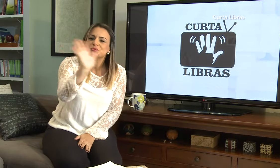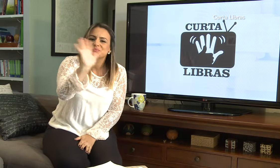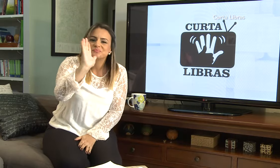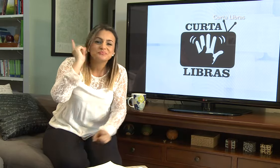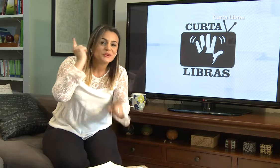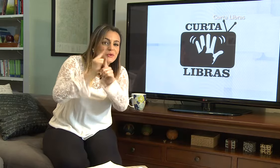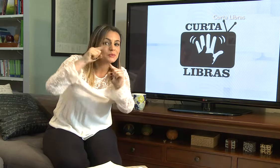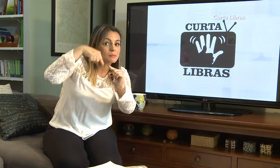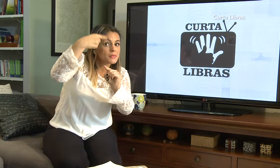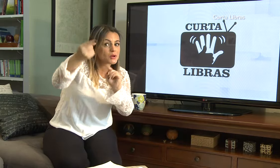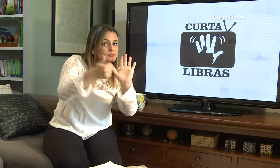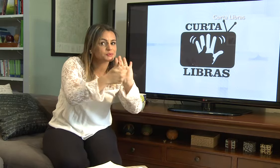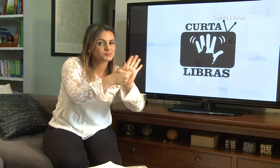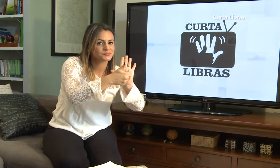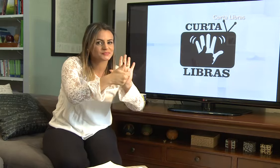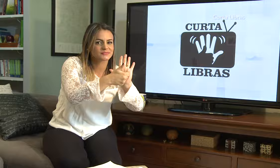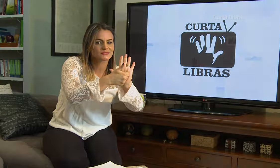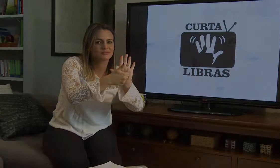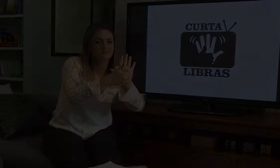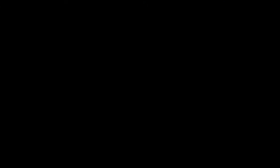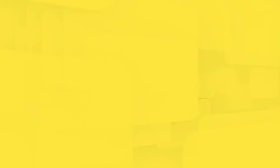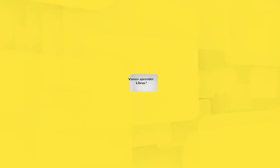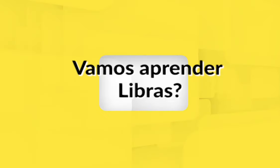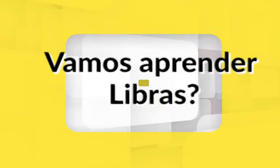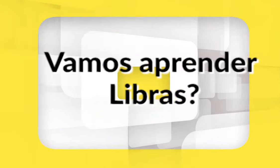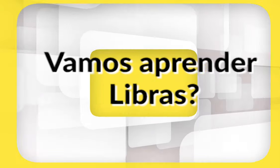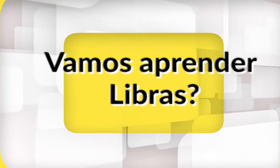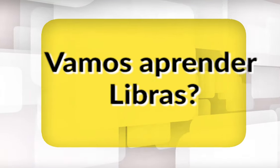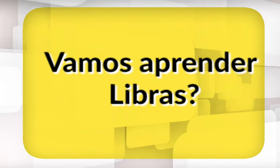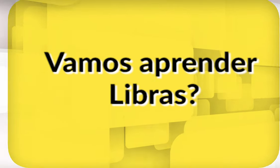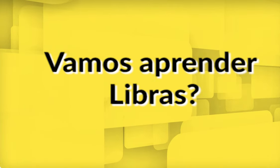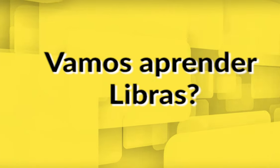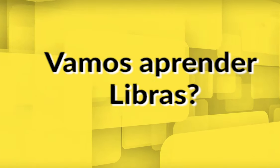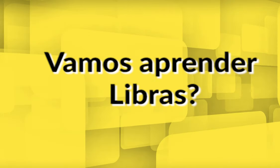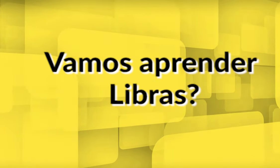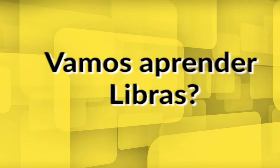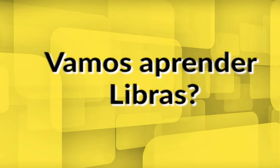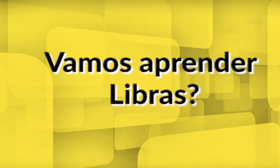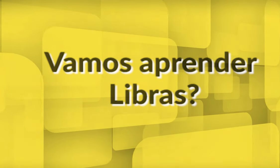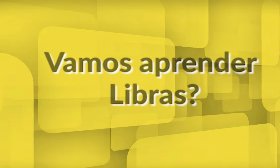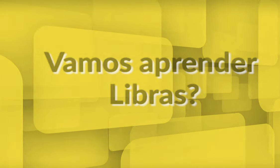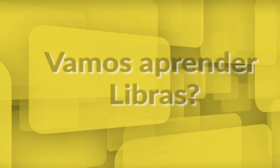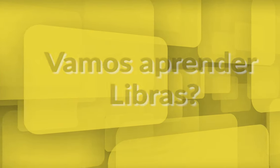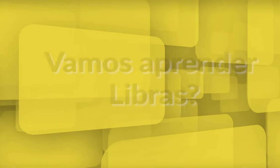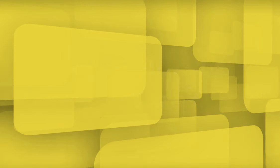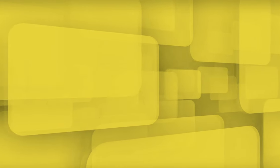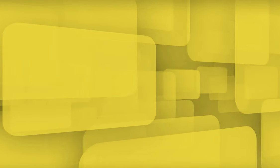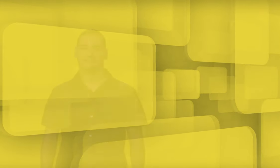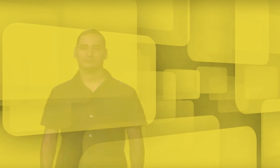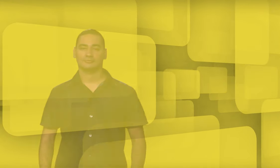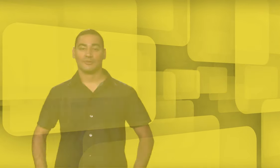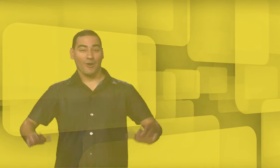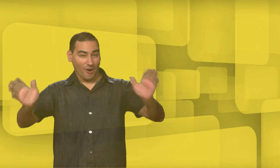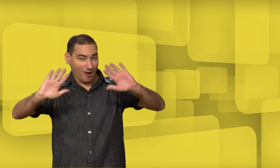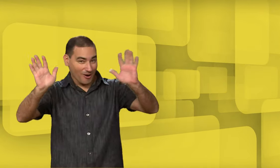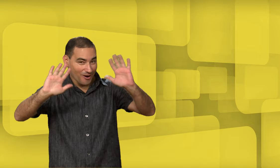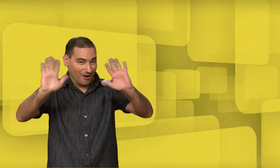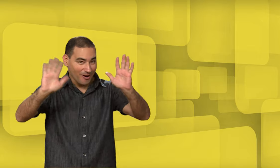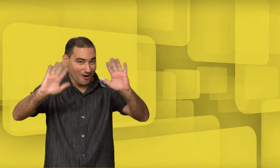lar. Encontro você no próximo Curta Libras. Vamos aprender Libras? Olá! Tudo